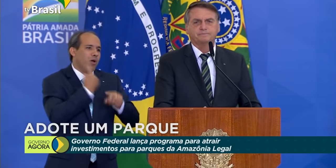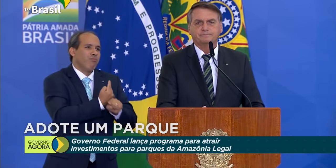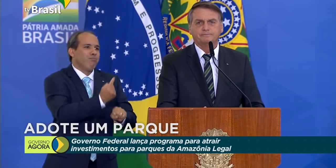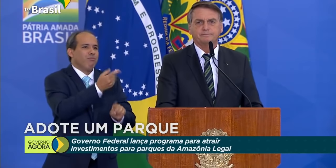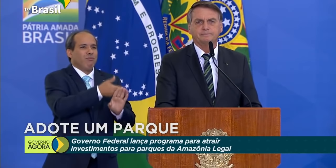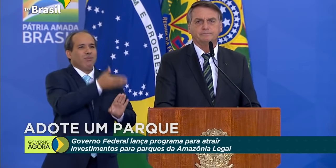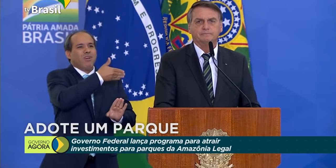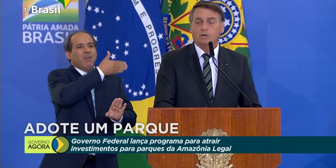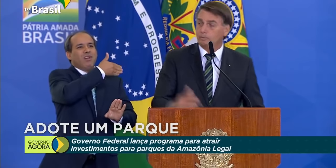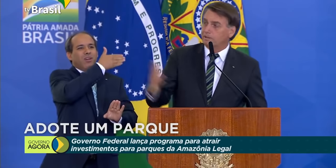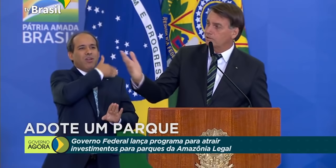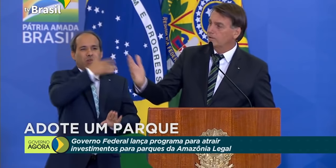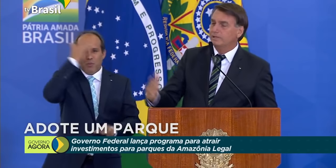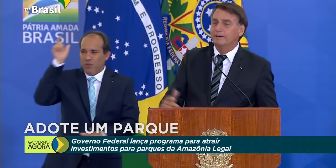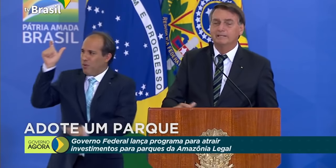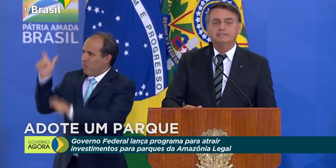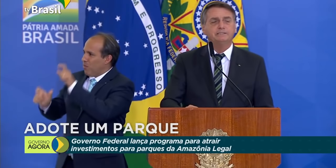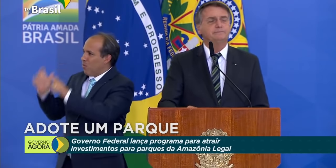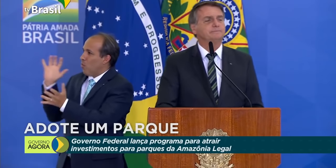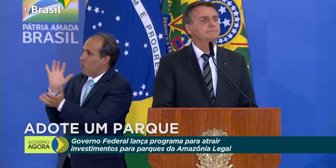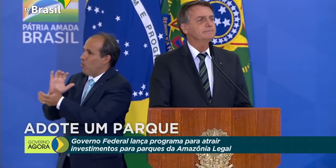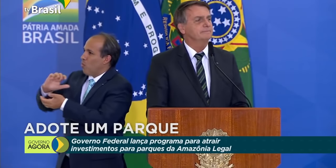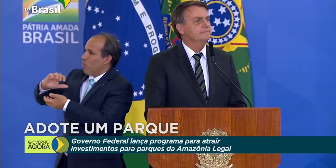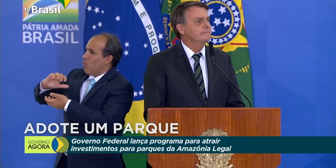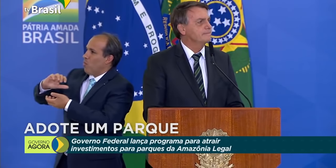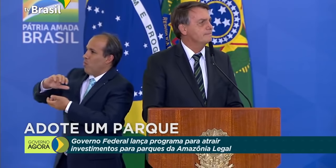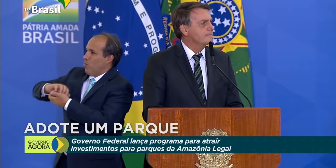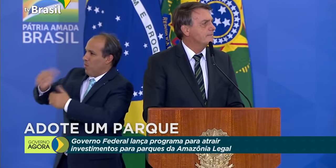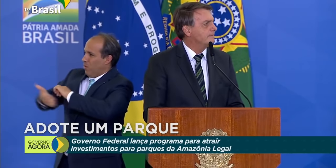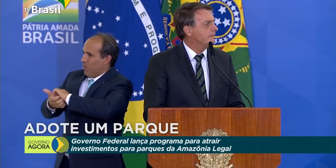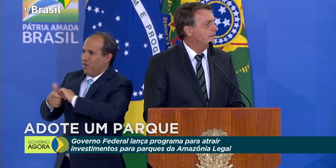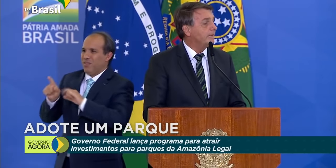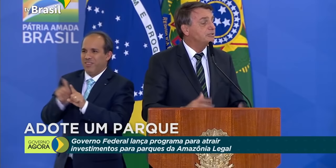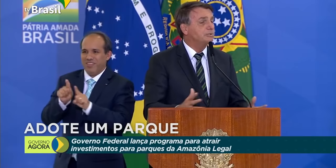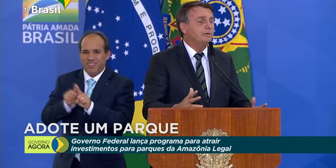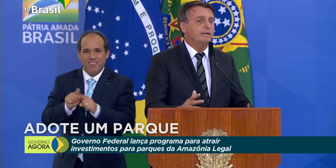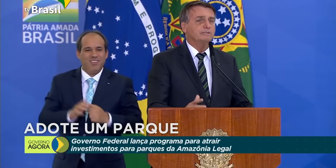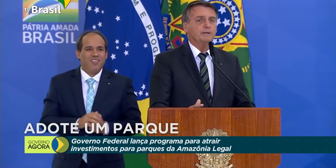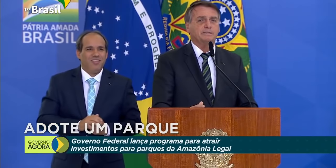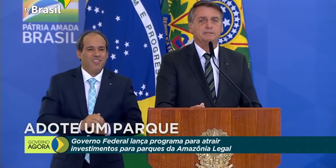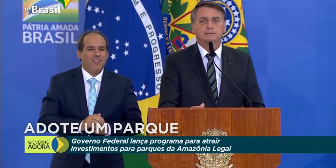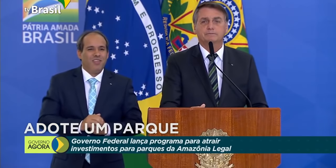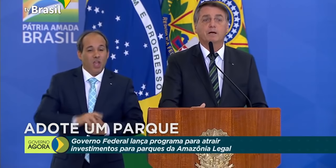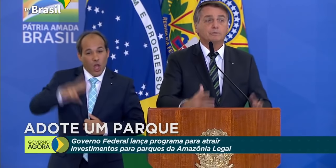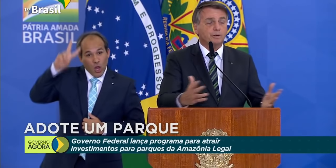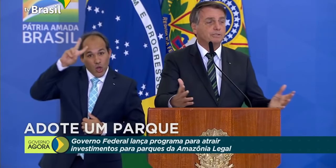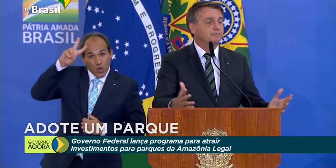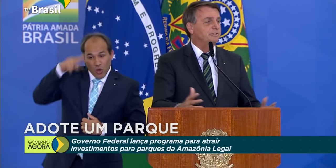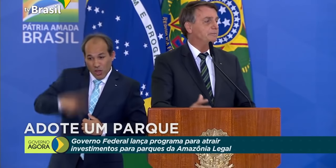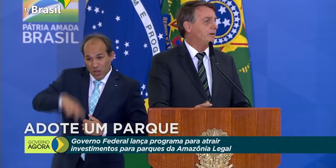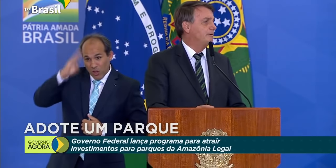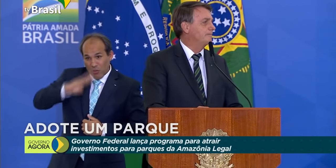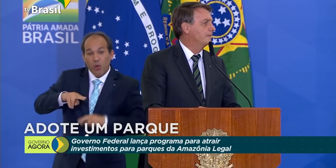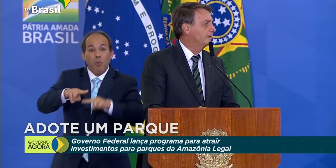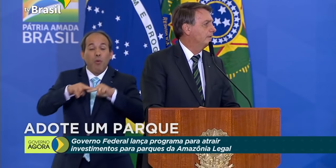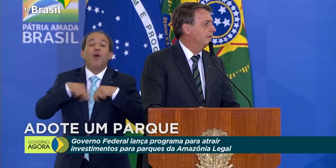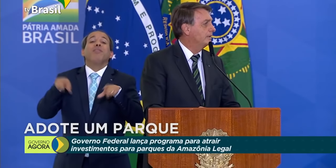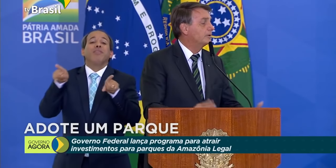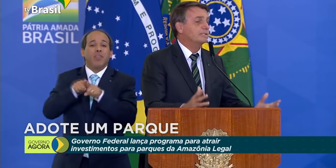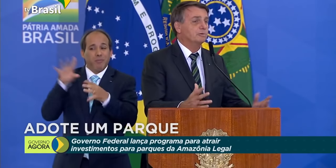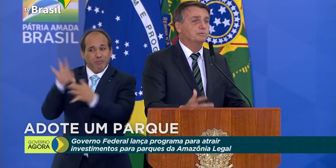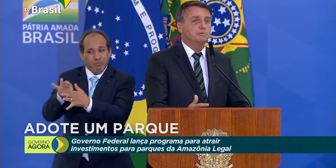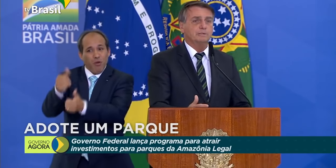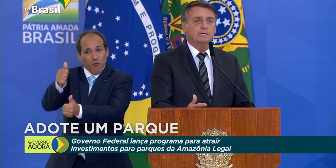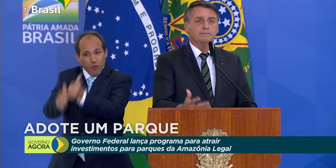antepassados a compreensão de Itamarati e a história do Brasil ao nosso futebol